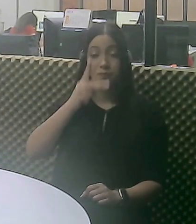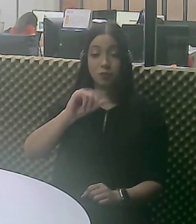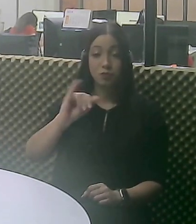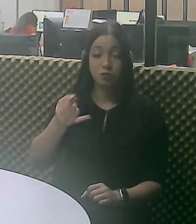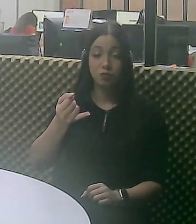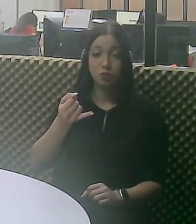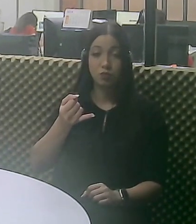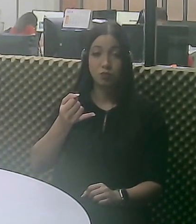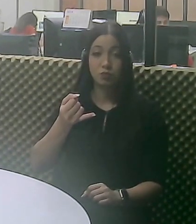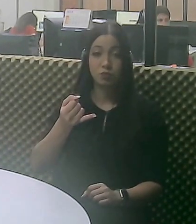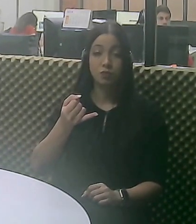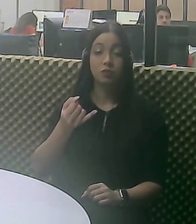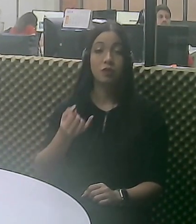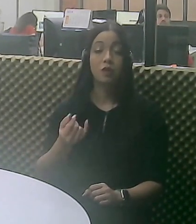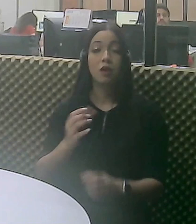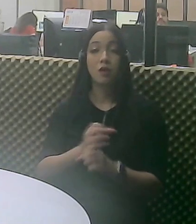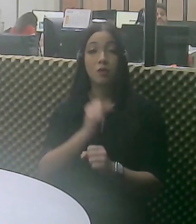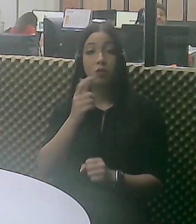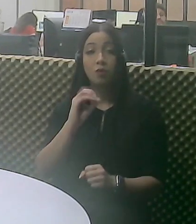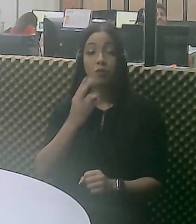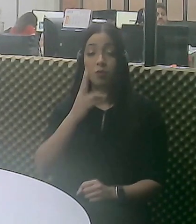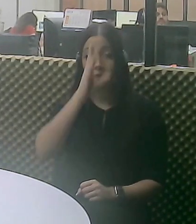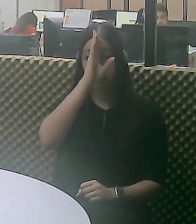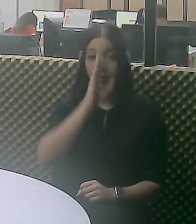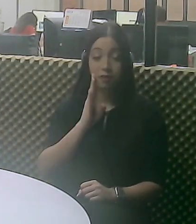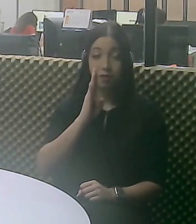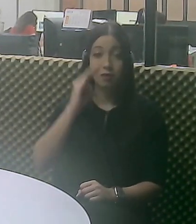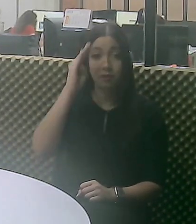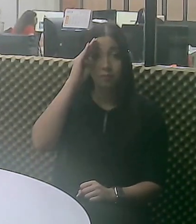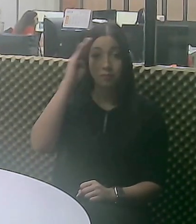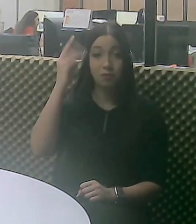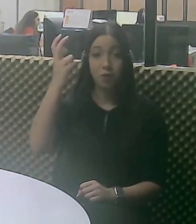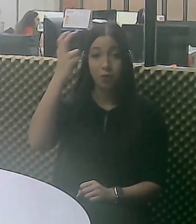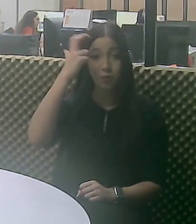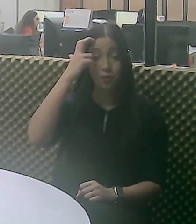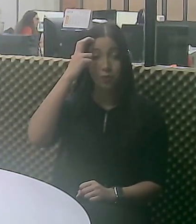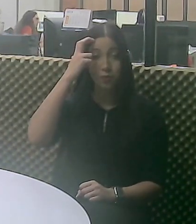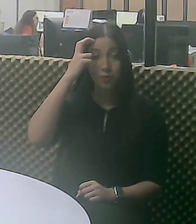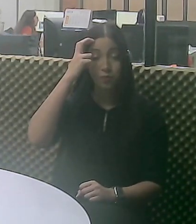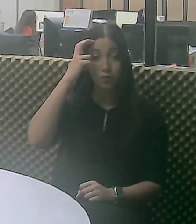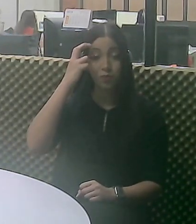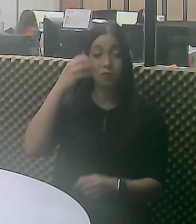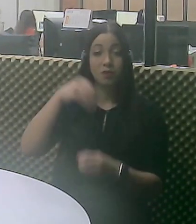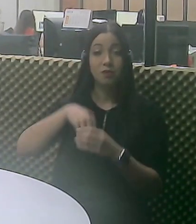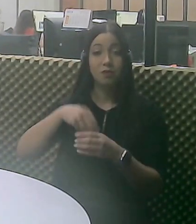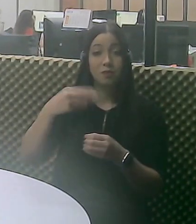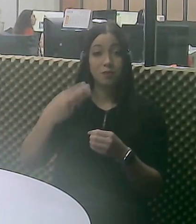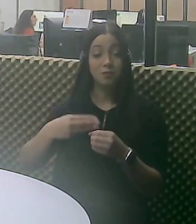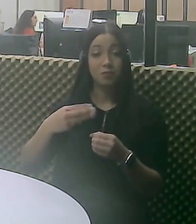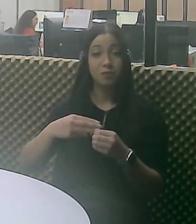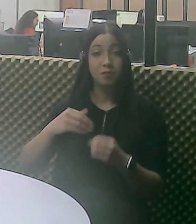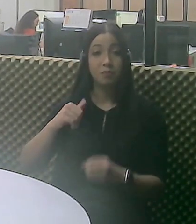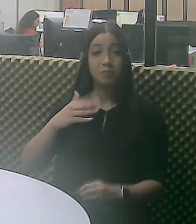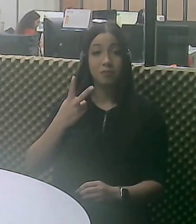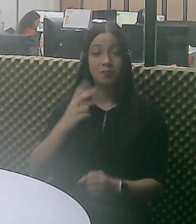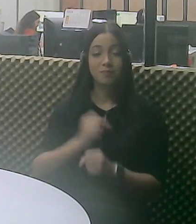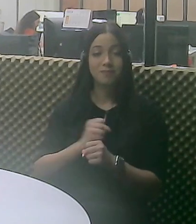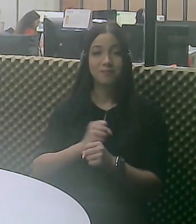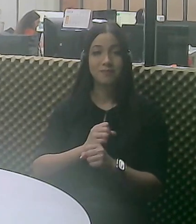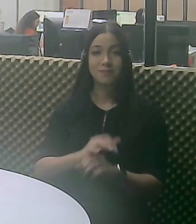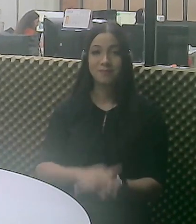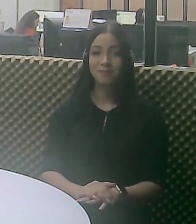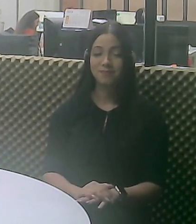com ou sem fins lucrativos de natureza prioritariamente cultural, sediadas no município há mais de